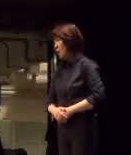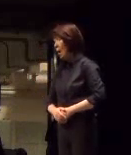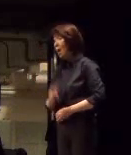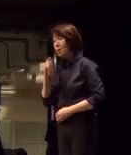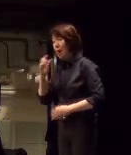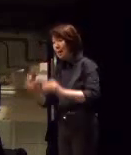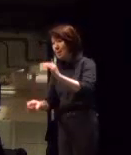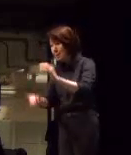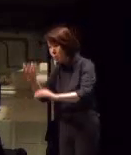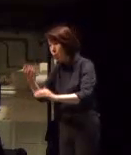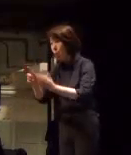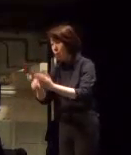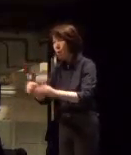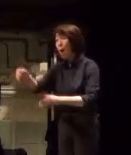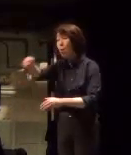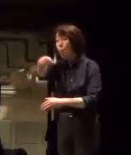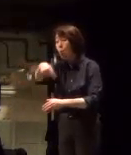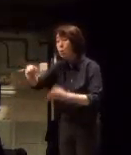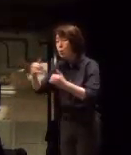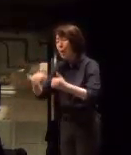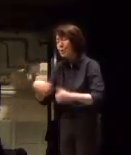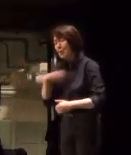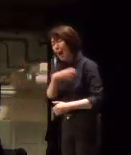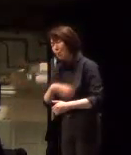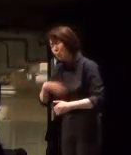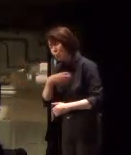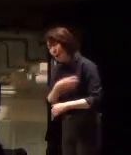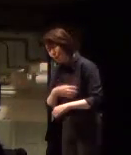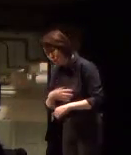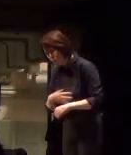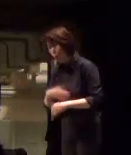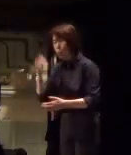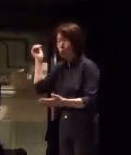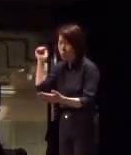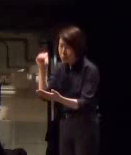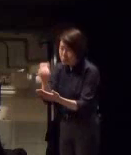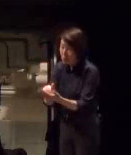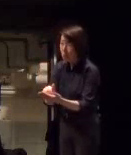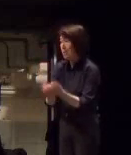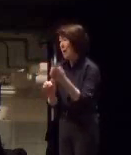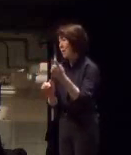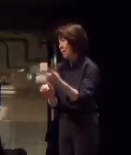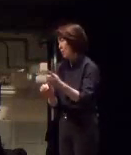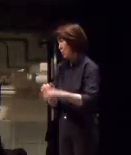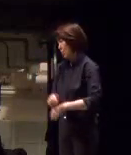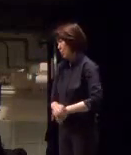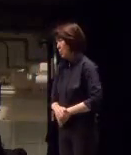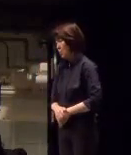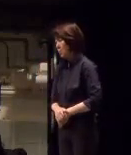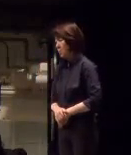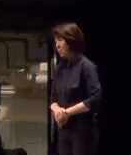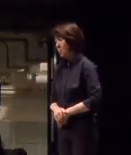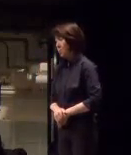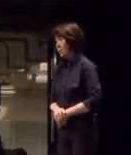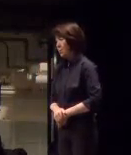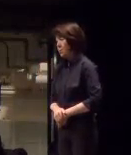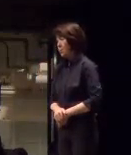ういうところの人たちが苦難のどん底に突き落とされるということになってしまっているわけです。